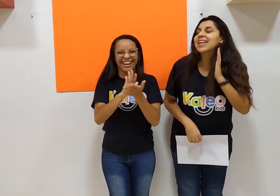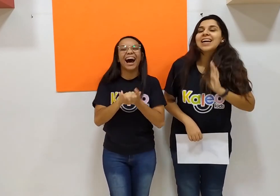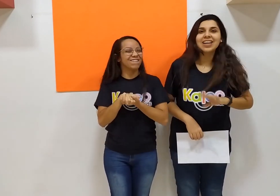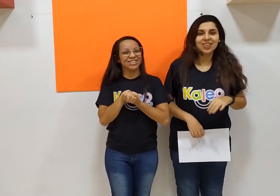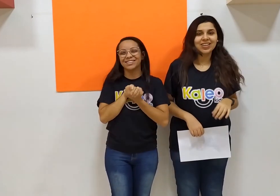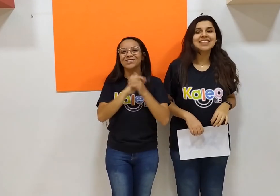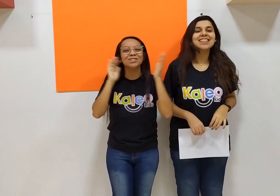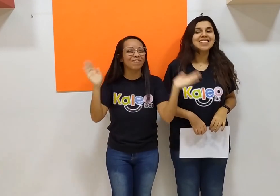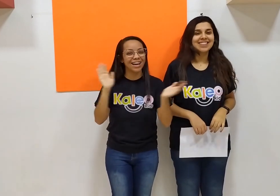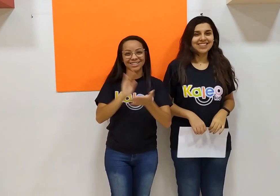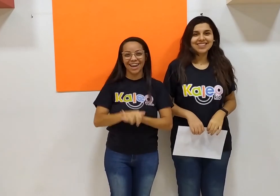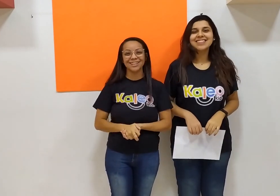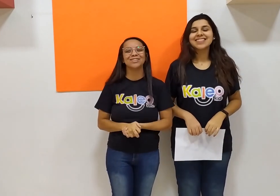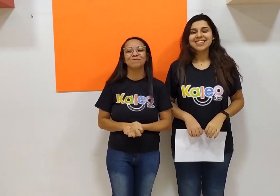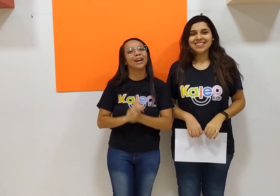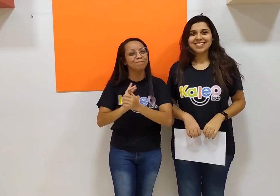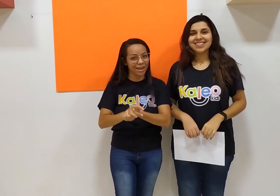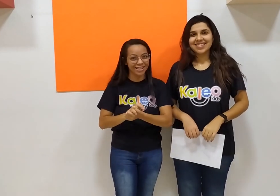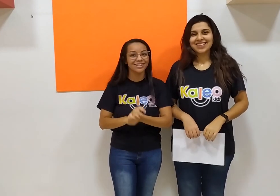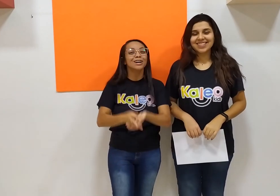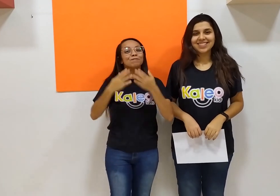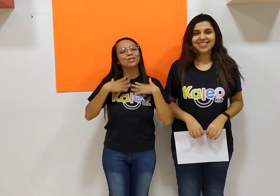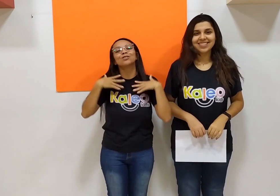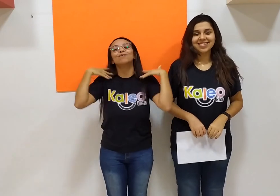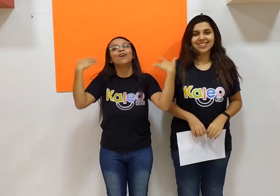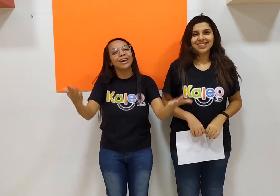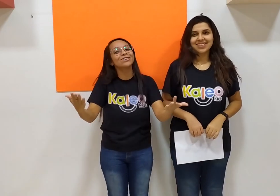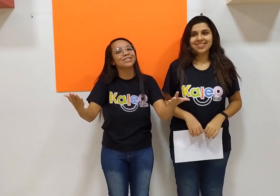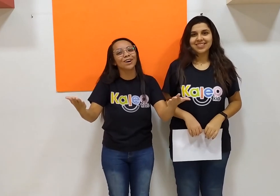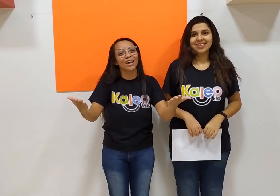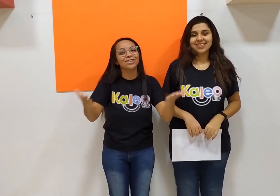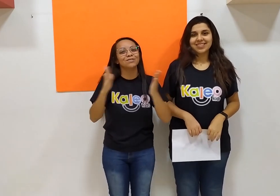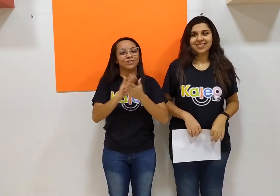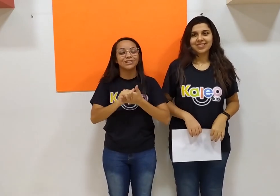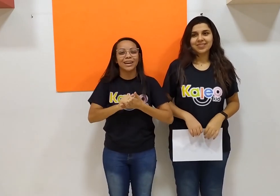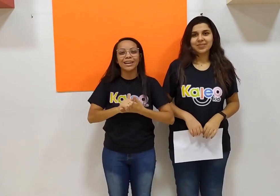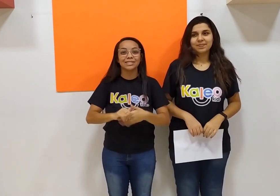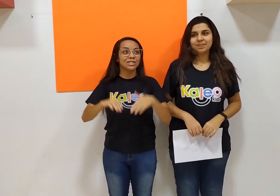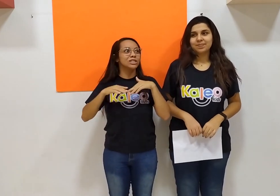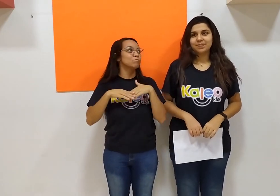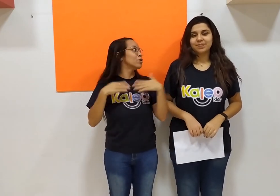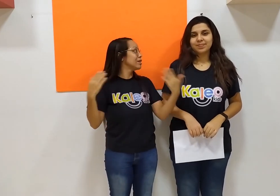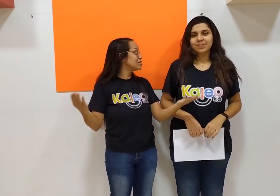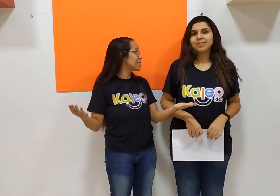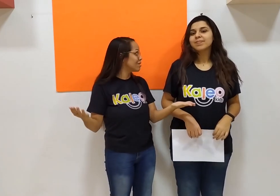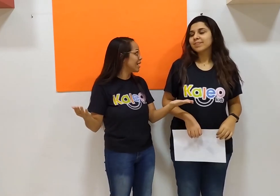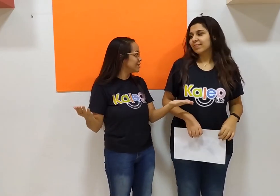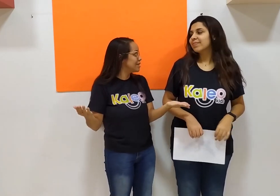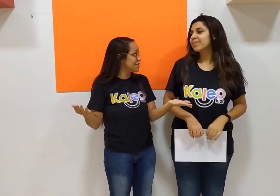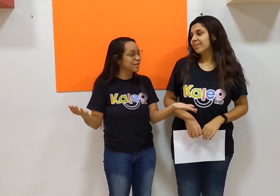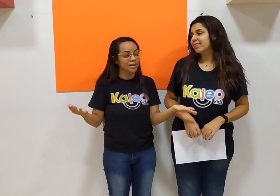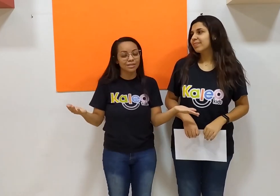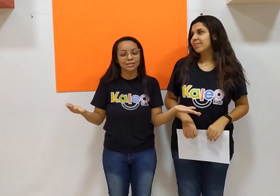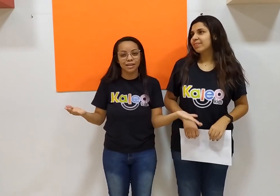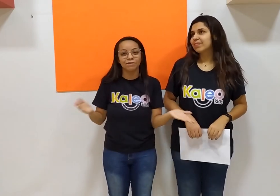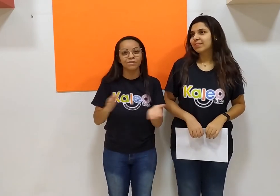Ai, vocês são demais, gente. Parabéns. Por isso que eu tô morrendo de saudade de vocês. A gente tá morrendo de saudade das crianças, né, tia